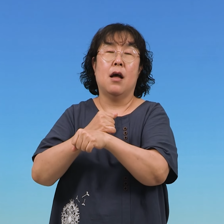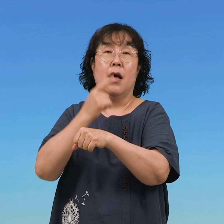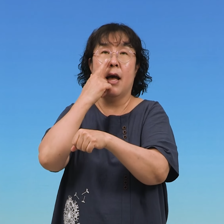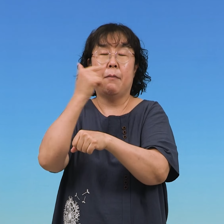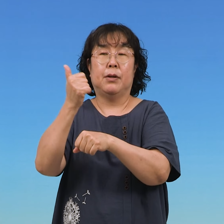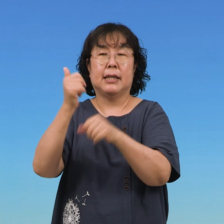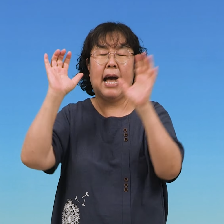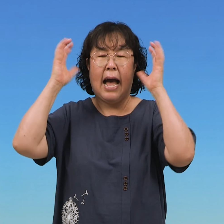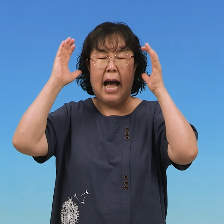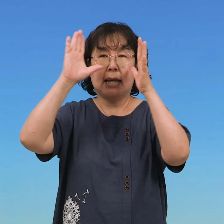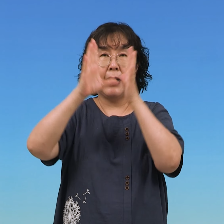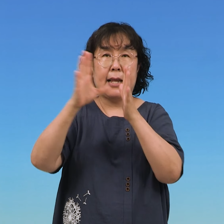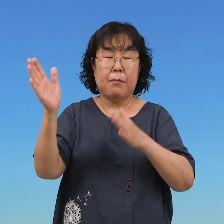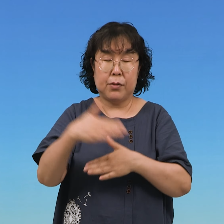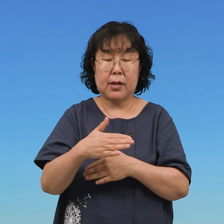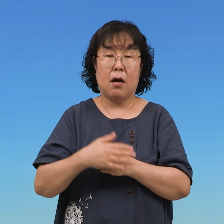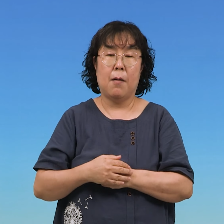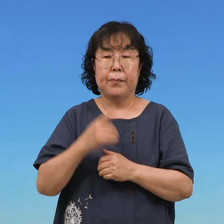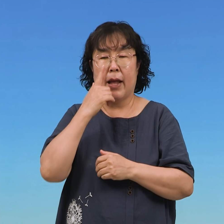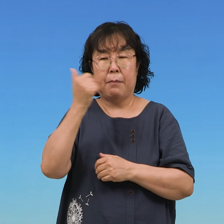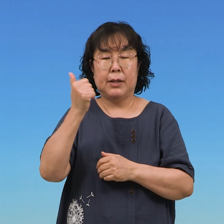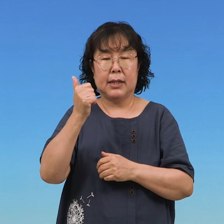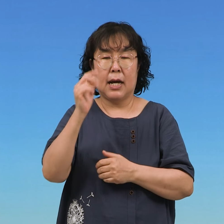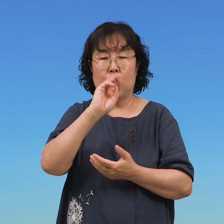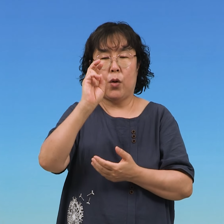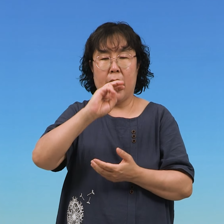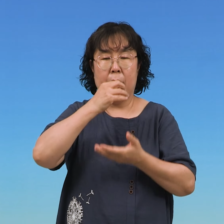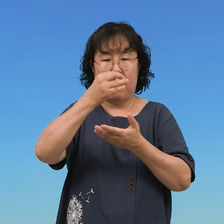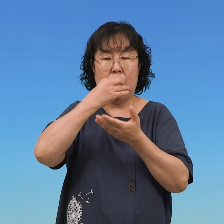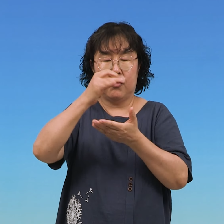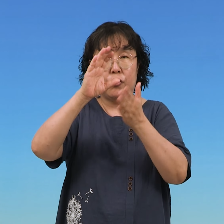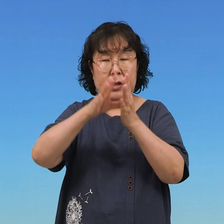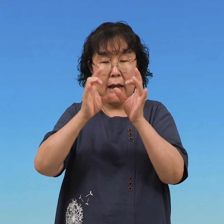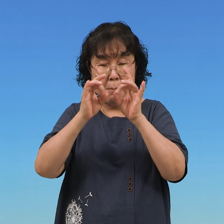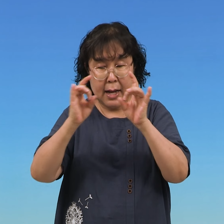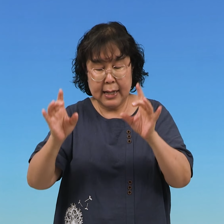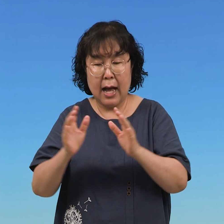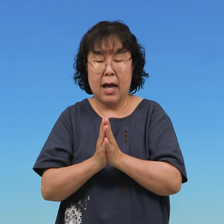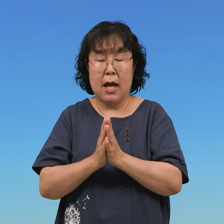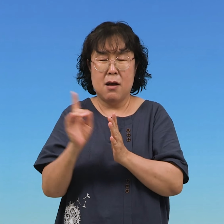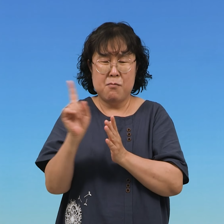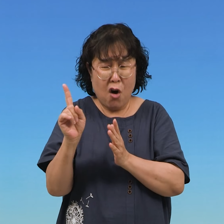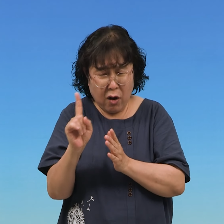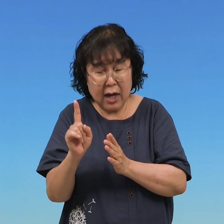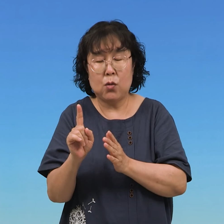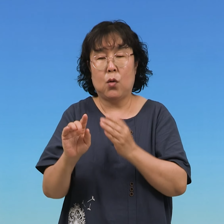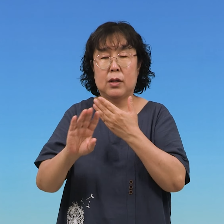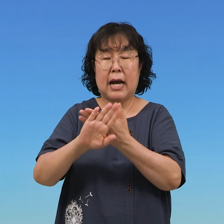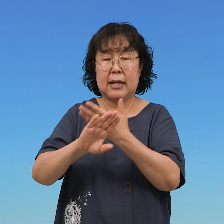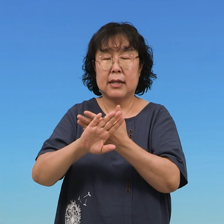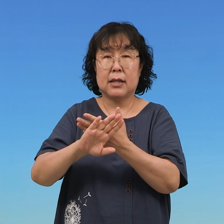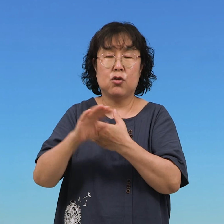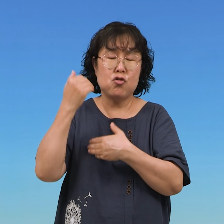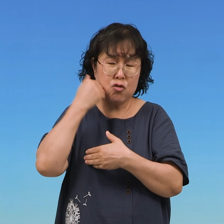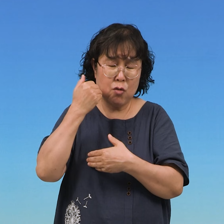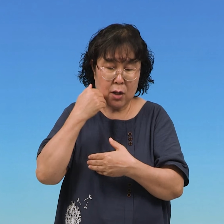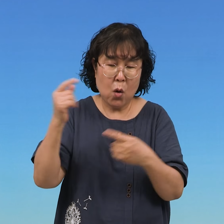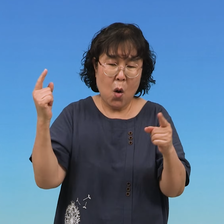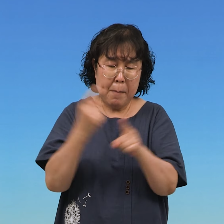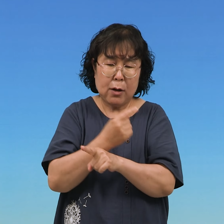아버지, 이 아이가 갓난아기 때부터 자기 아빠가 자장가를 불러줄 때마다 무엇과도 누구와도 바꿀 수